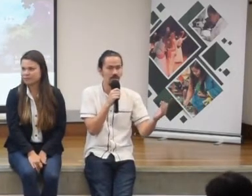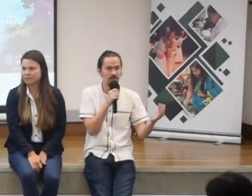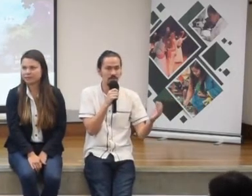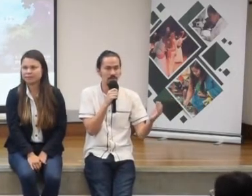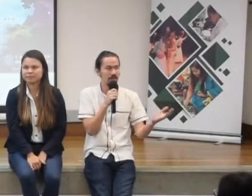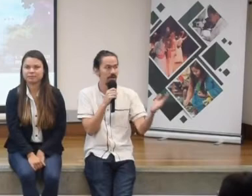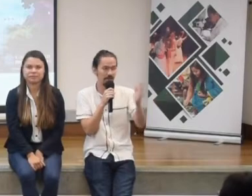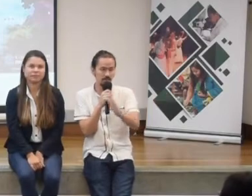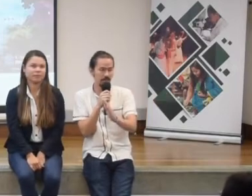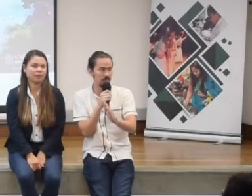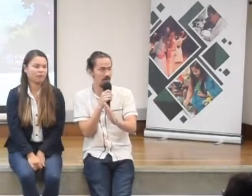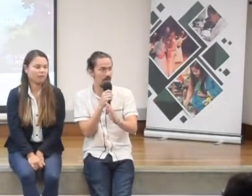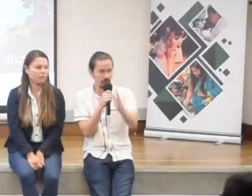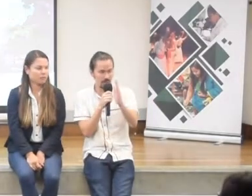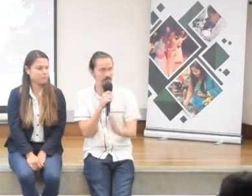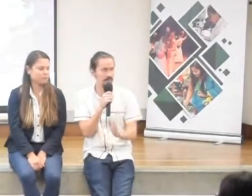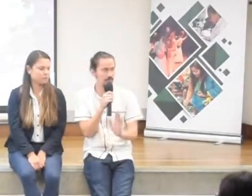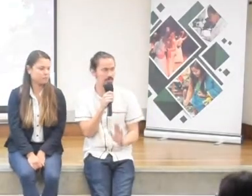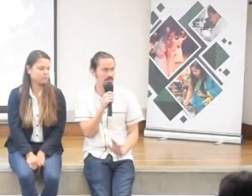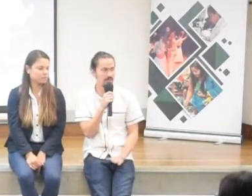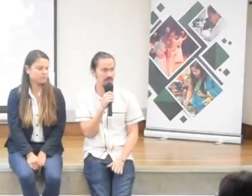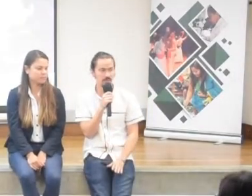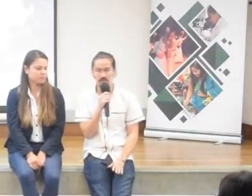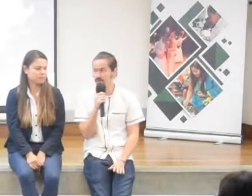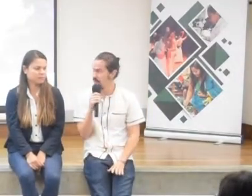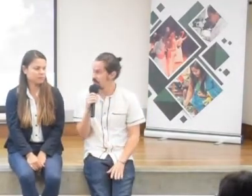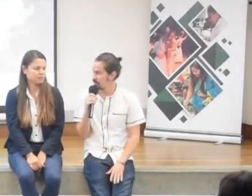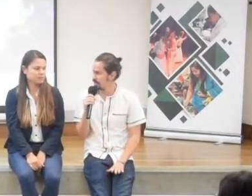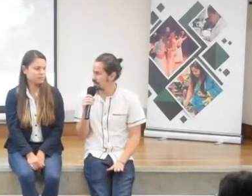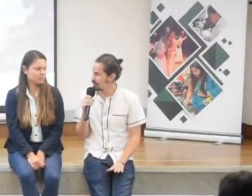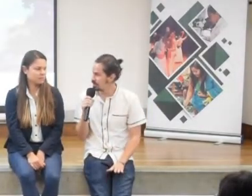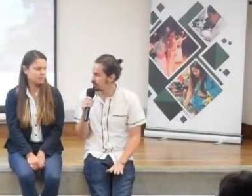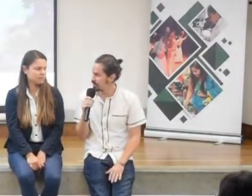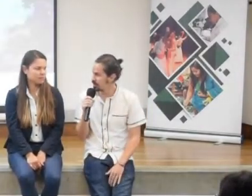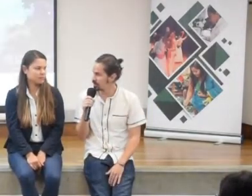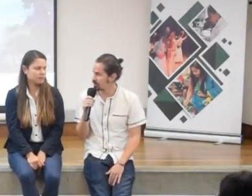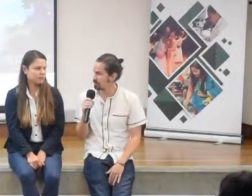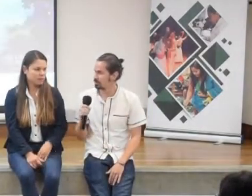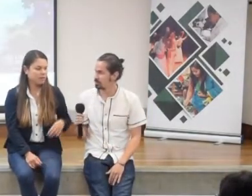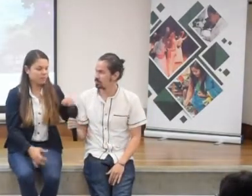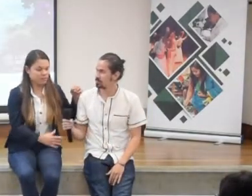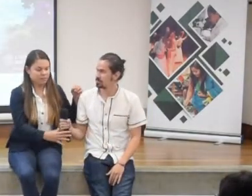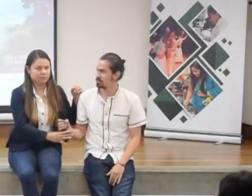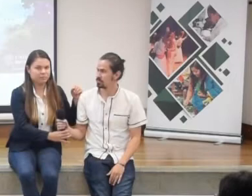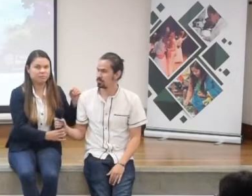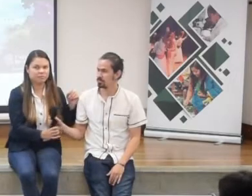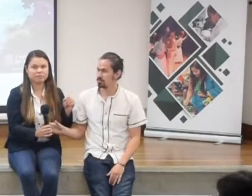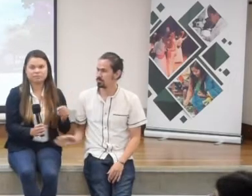o evaluación respecto a lo que iluminamos en esa sesión, pensaría que puede ser mejor.